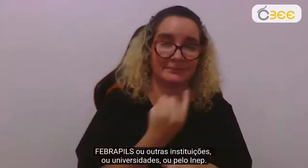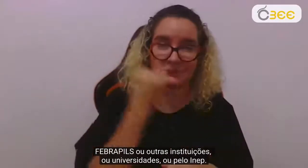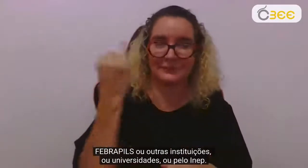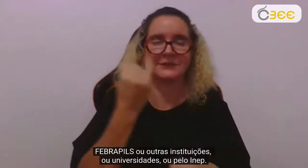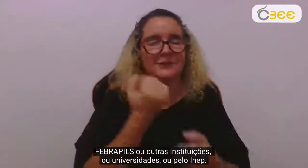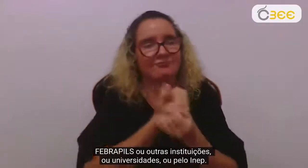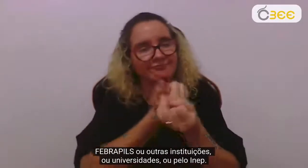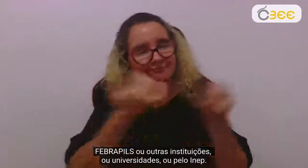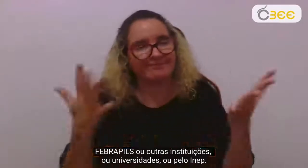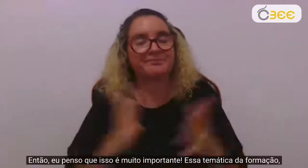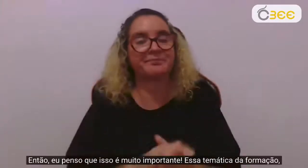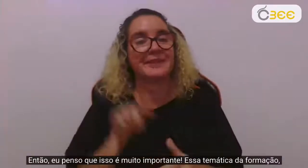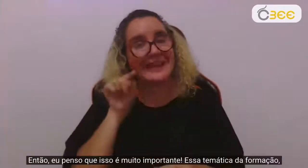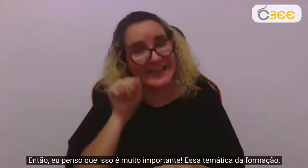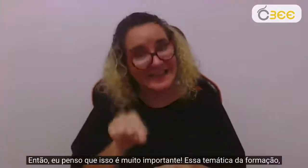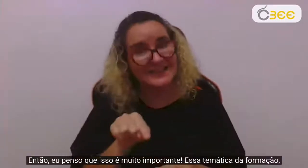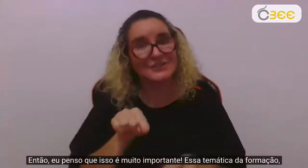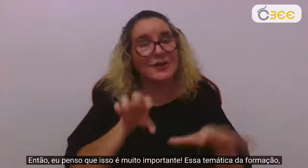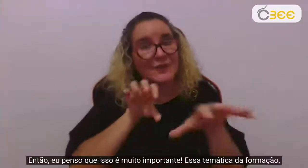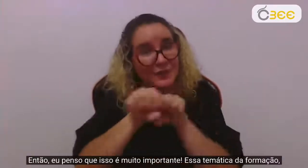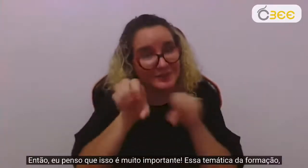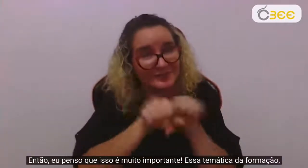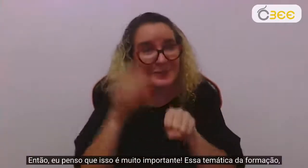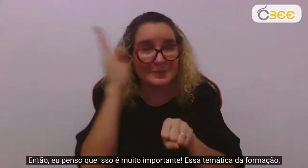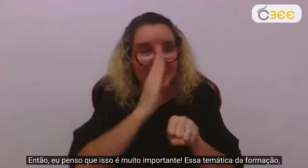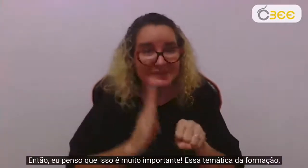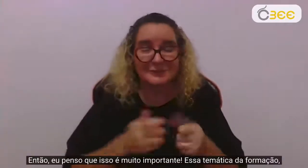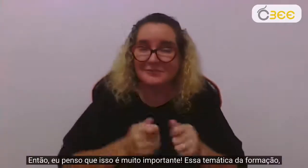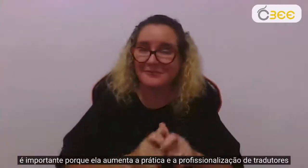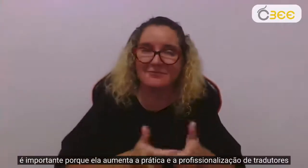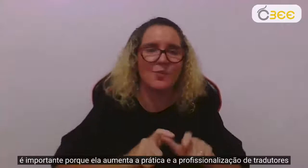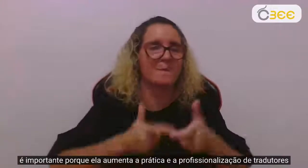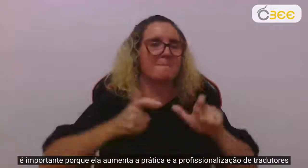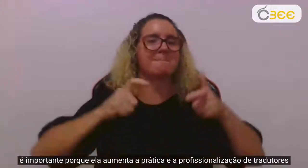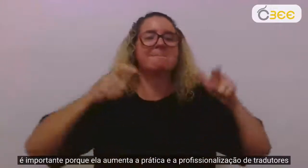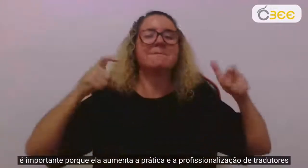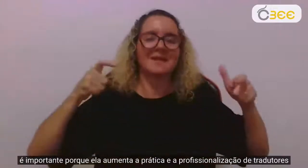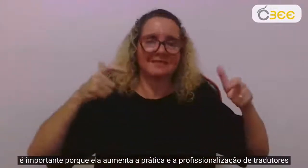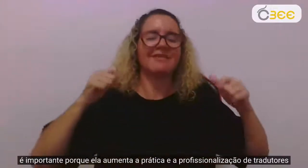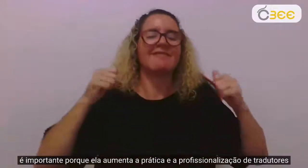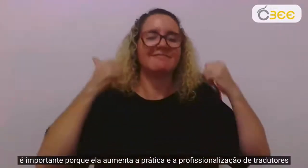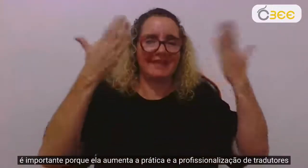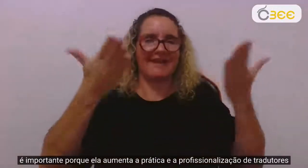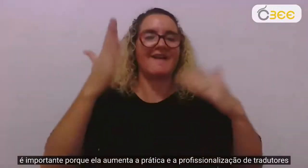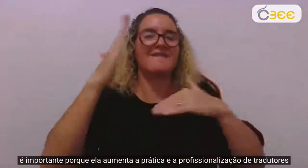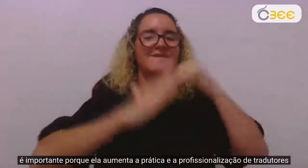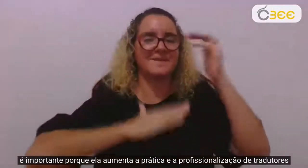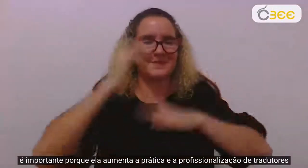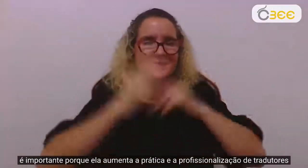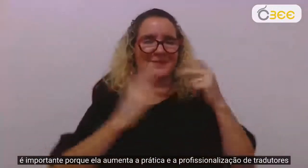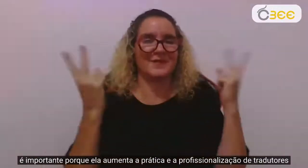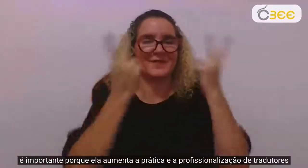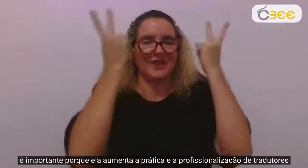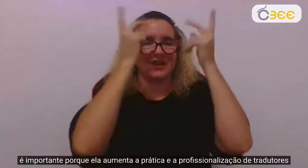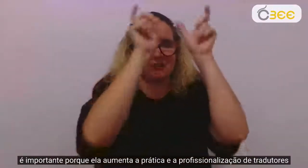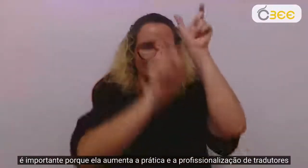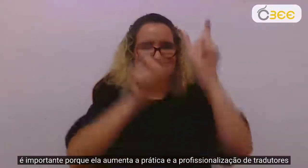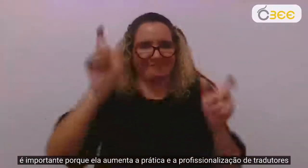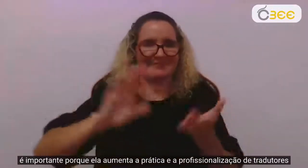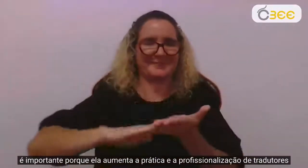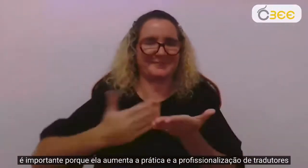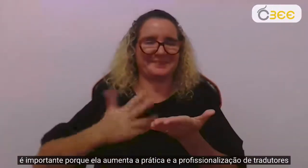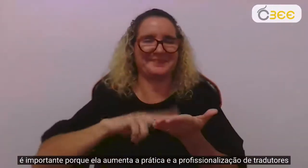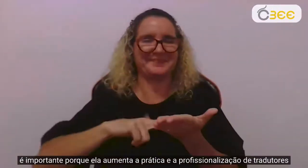pelo INEP. Então penso que isso é muito importante, essa temática da formação é importante porque ela aumenta